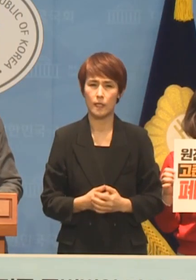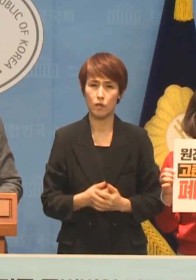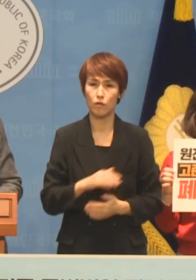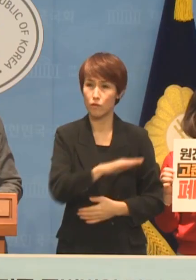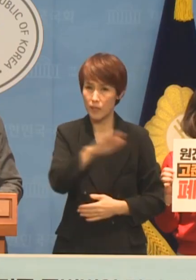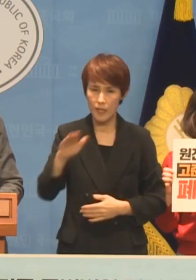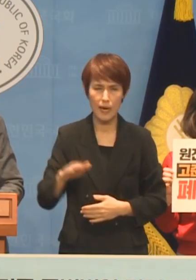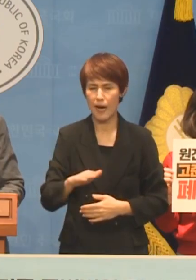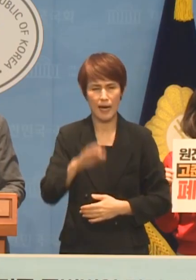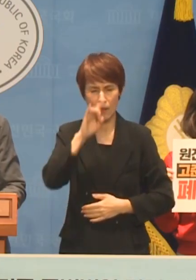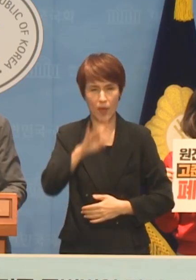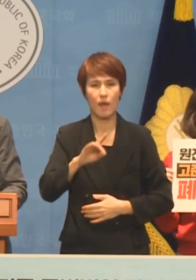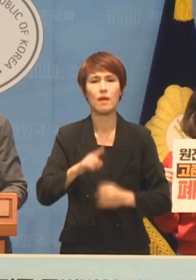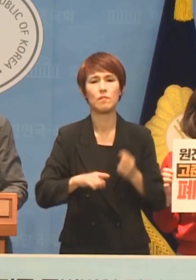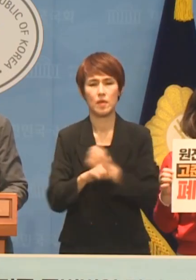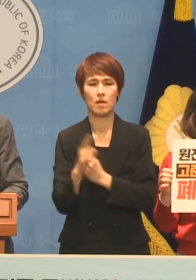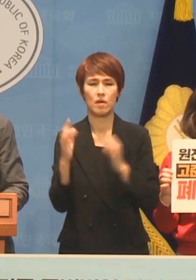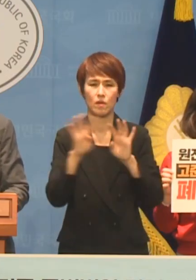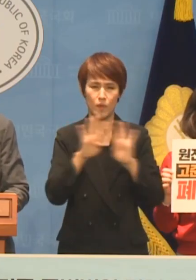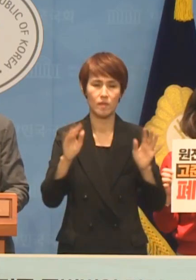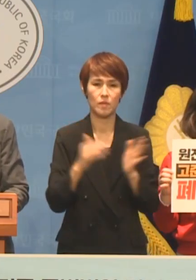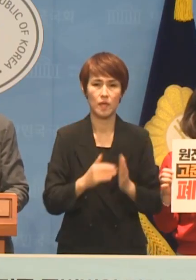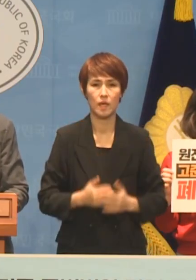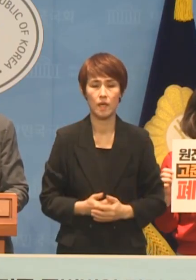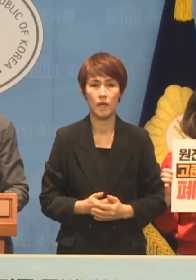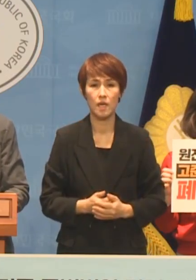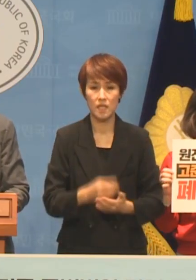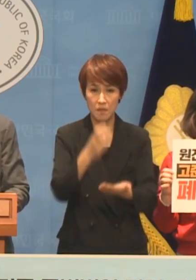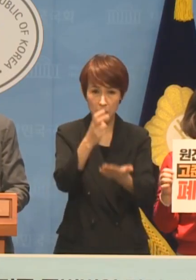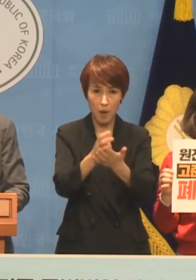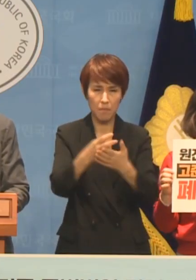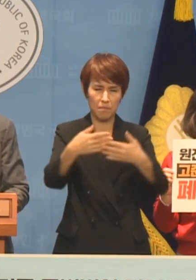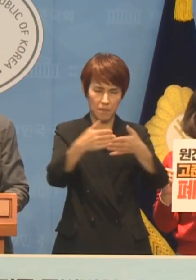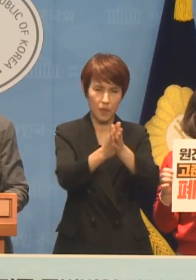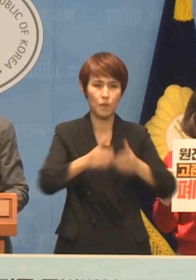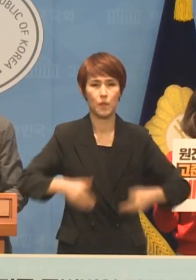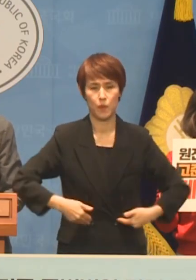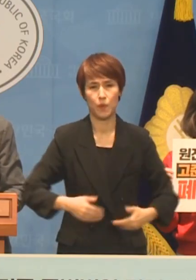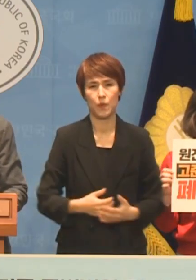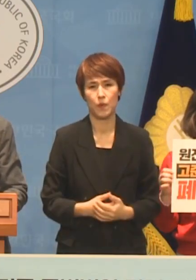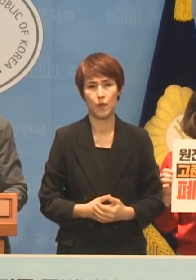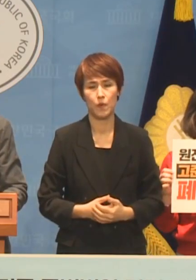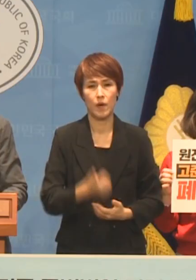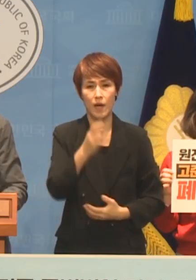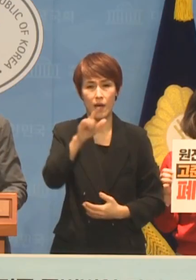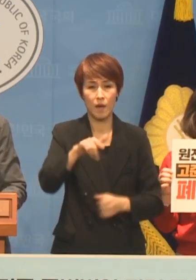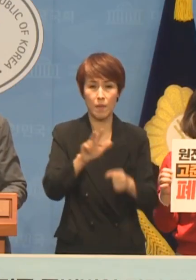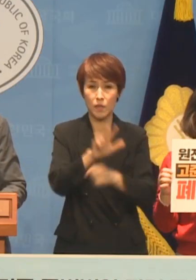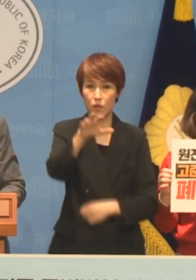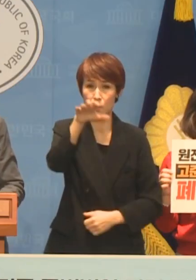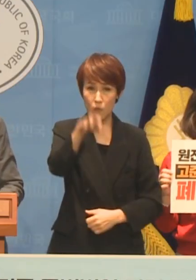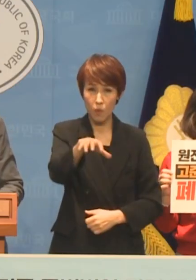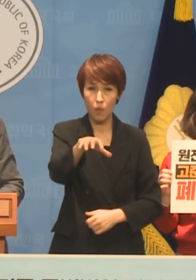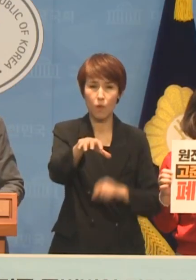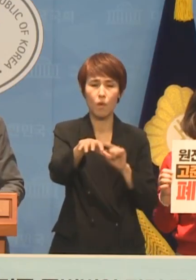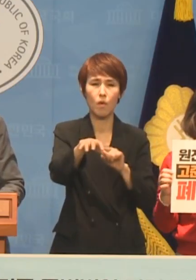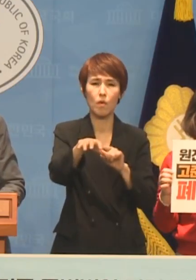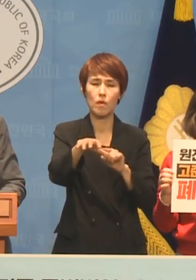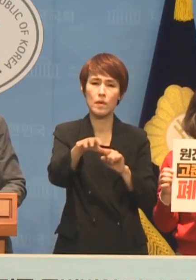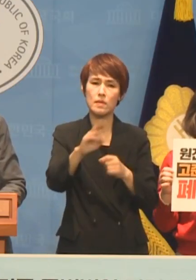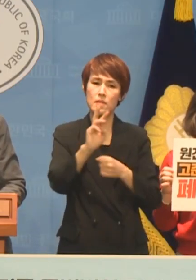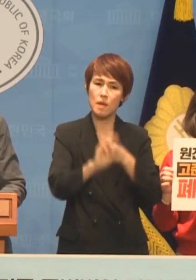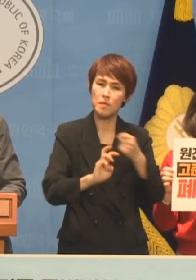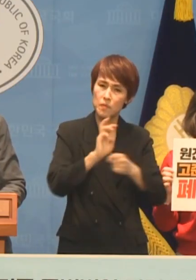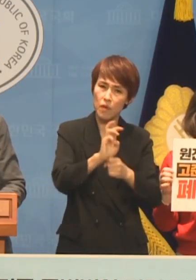올라오게 되었고요. 지금 법안은 그렇기 때문에 폐기되어야 합니다. 사실 우리나라의 핵발전소가 짧게는 30년, 길게는